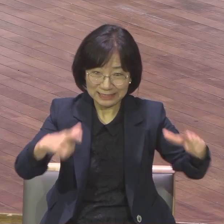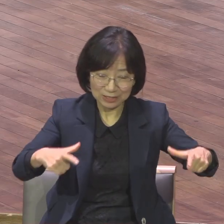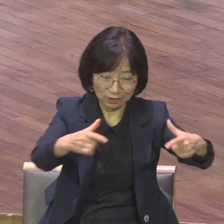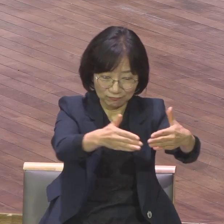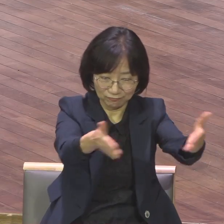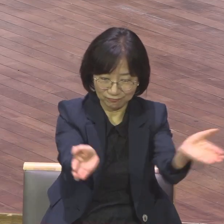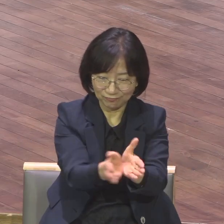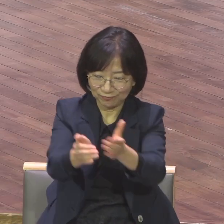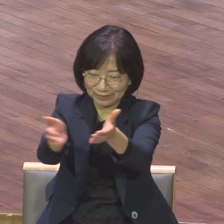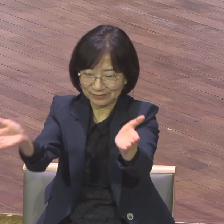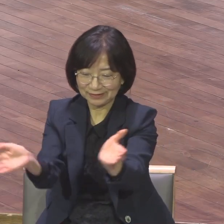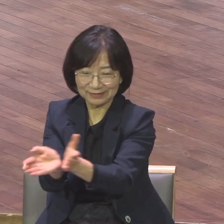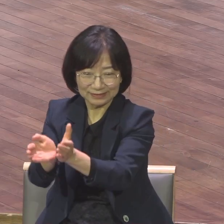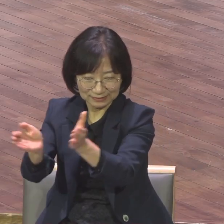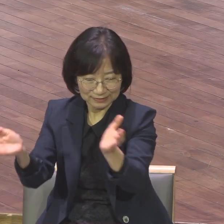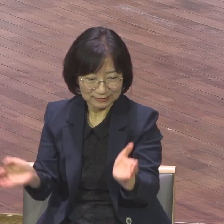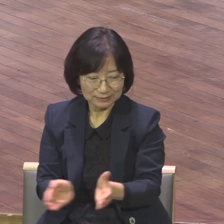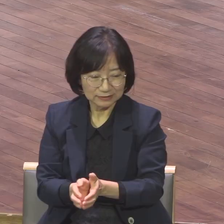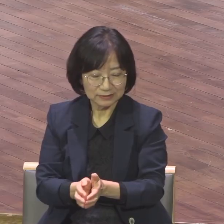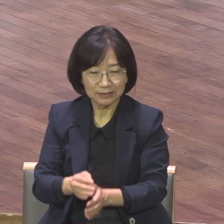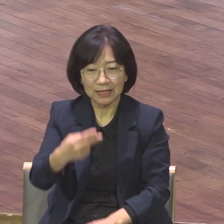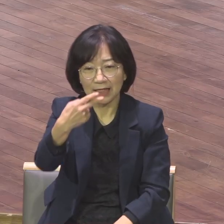맞추고 있어요. 대개구에서는